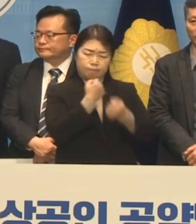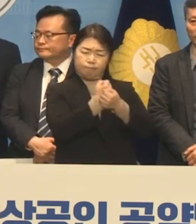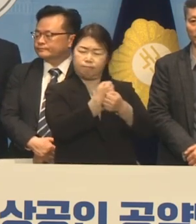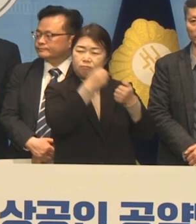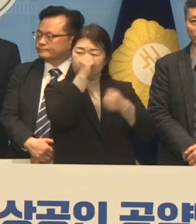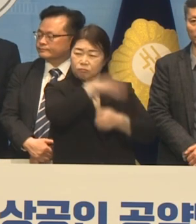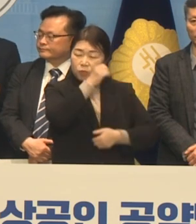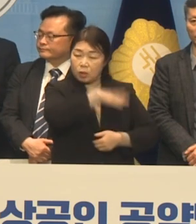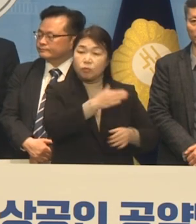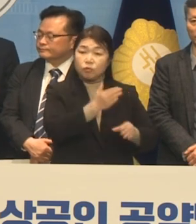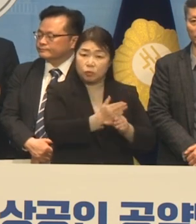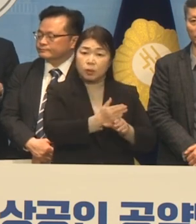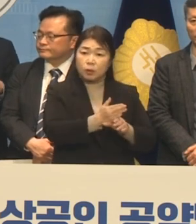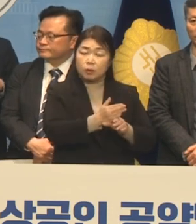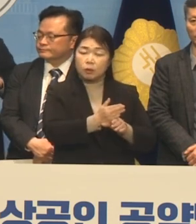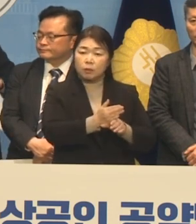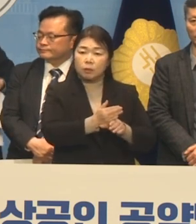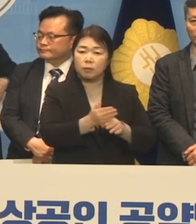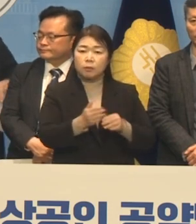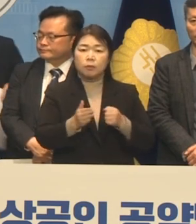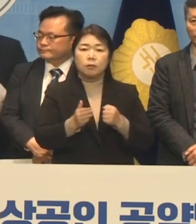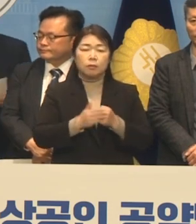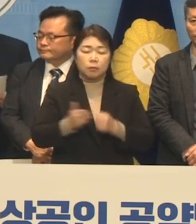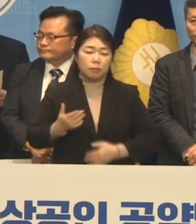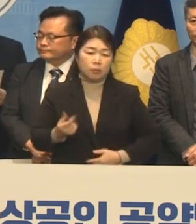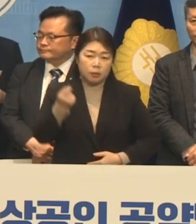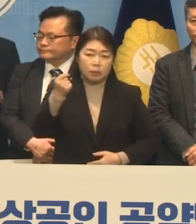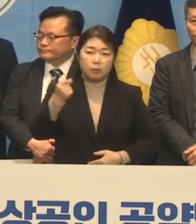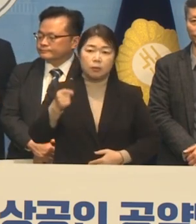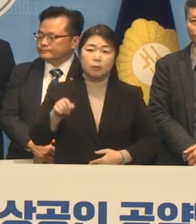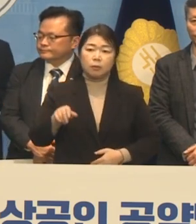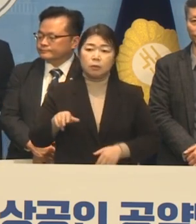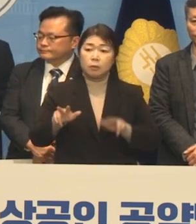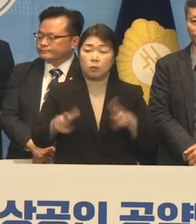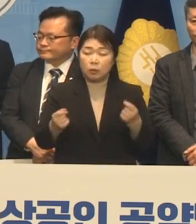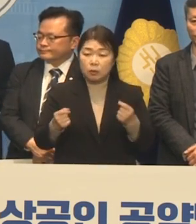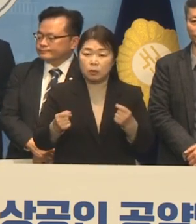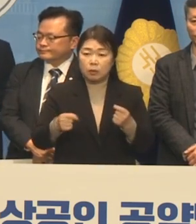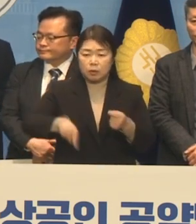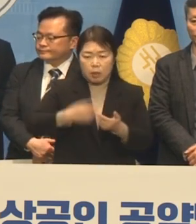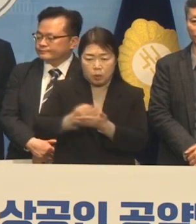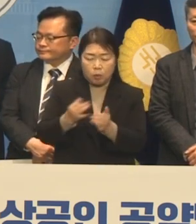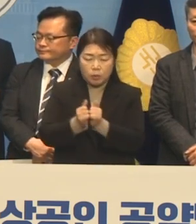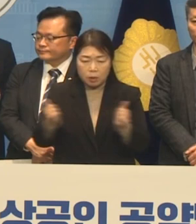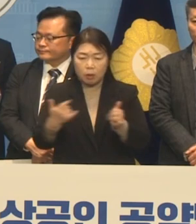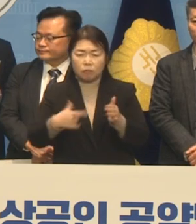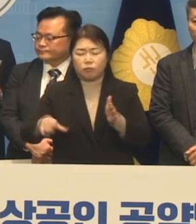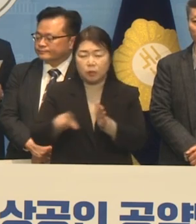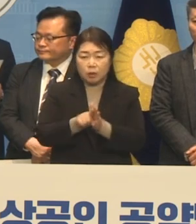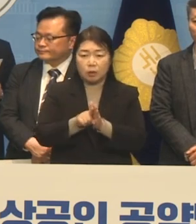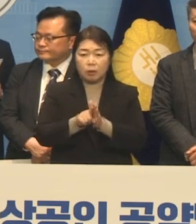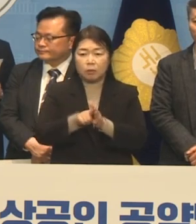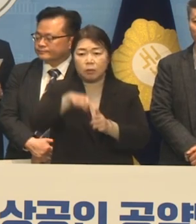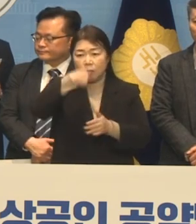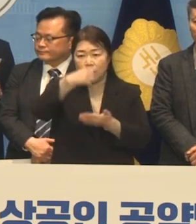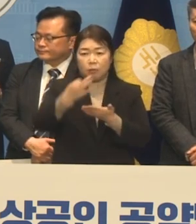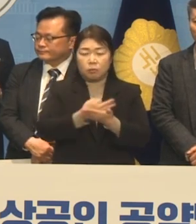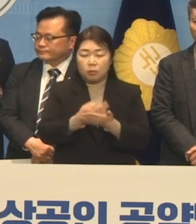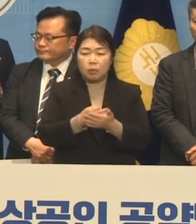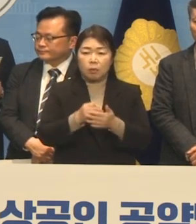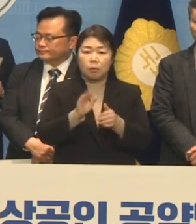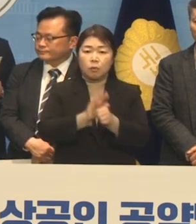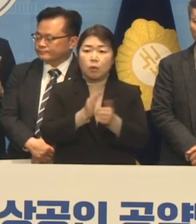있는데요. 속히 이런 자영업자들에 대한